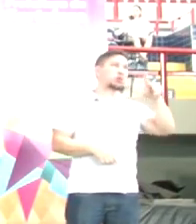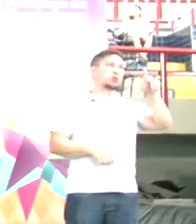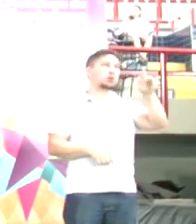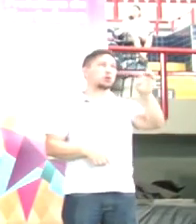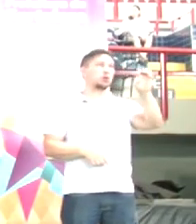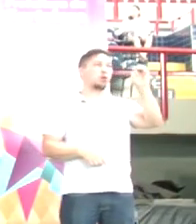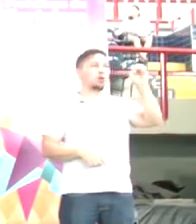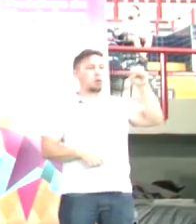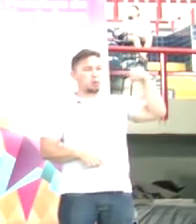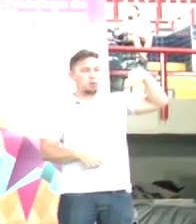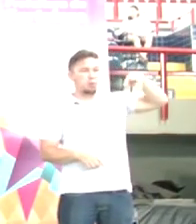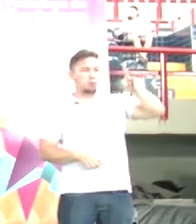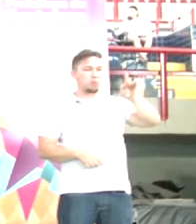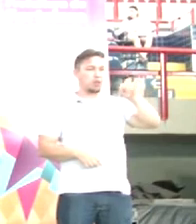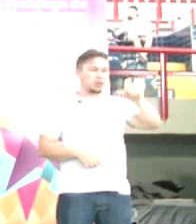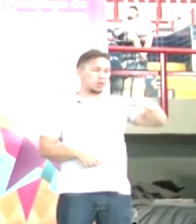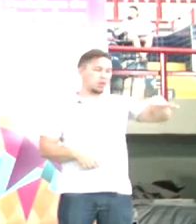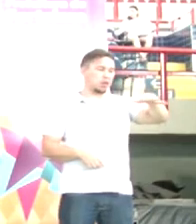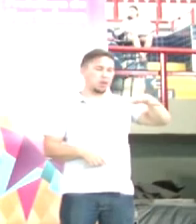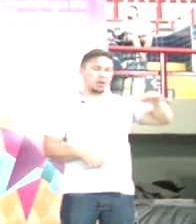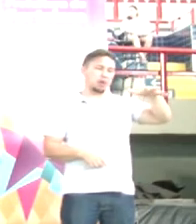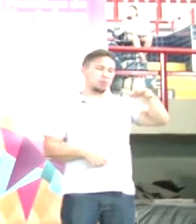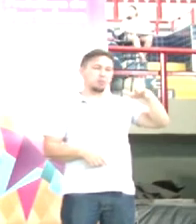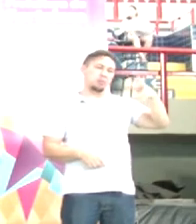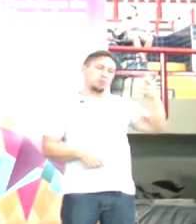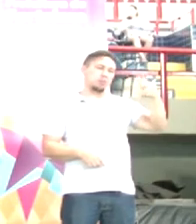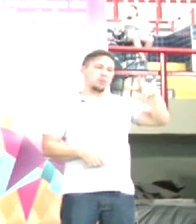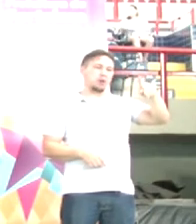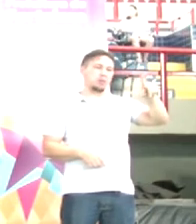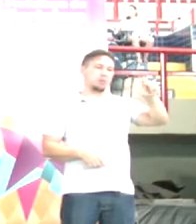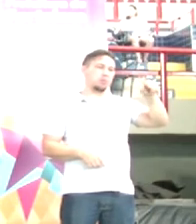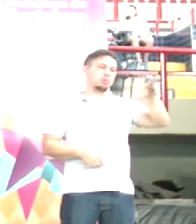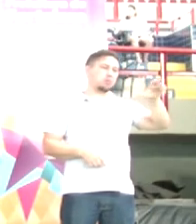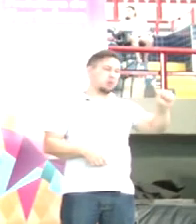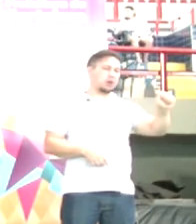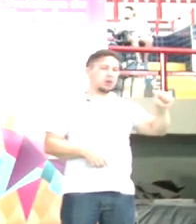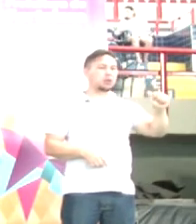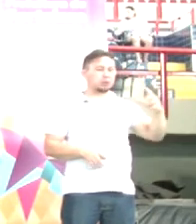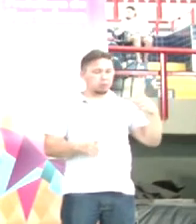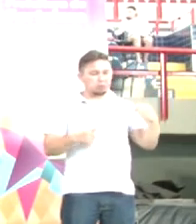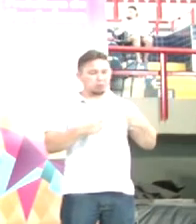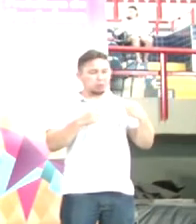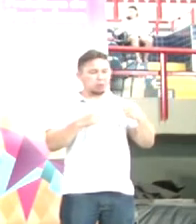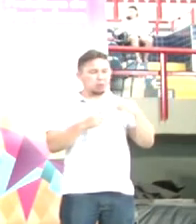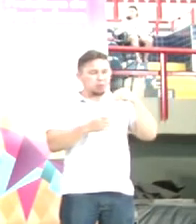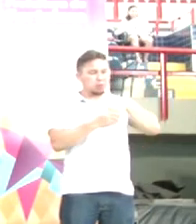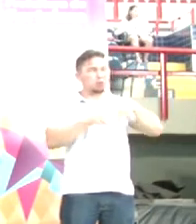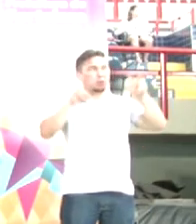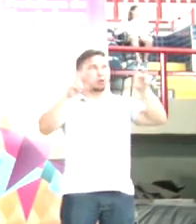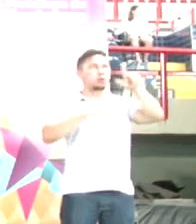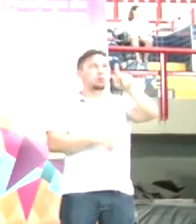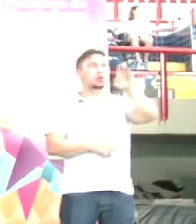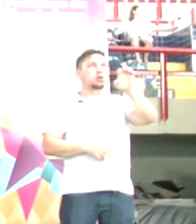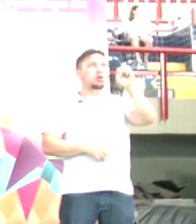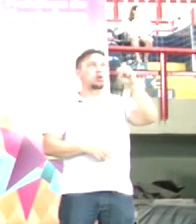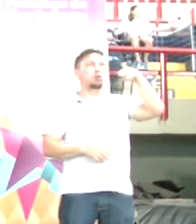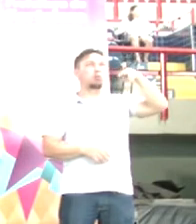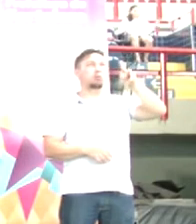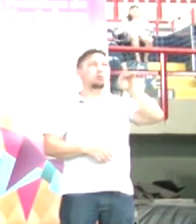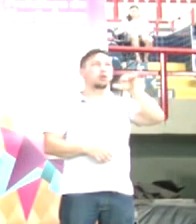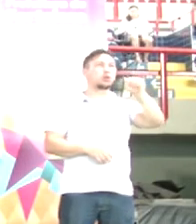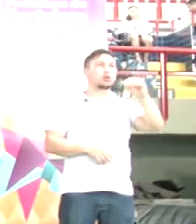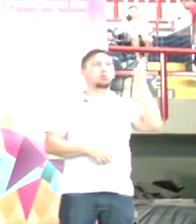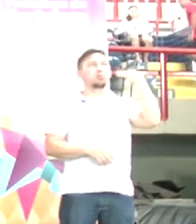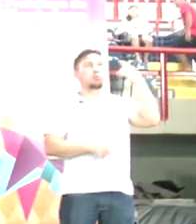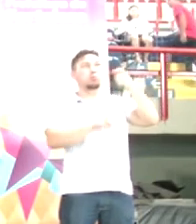11 questões envolvendo geometria. Então, uma parcela bem significativa da prova. No mês passado,